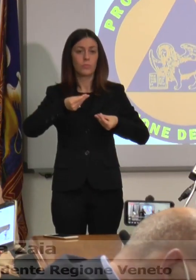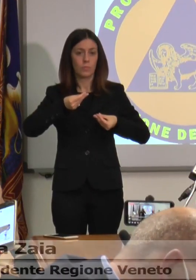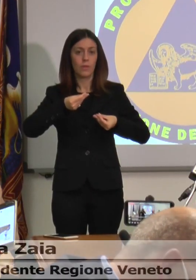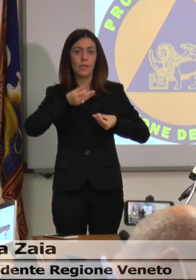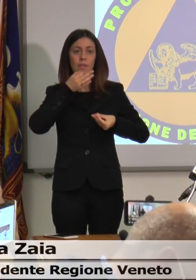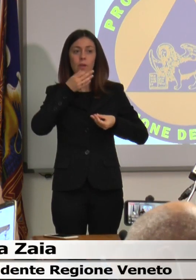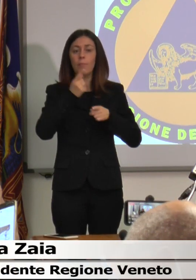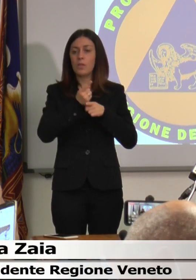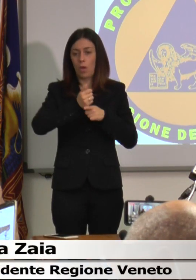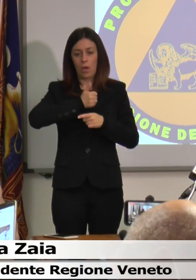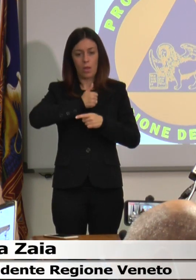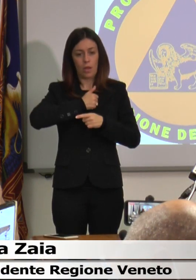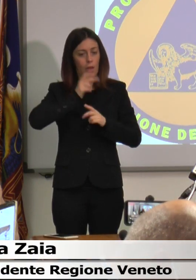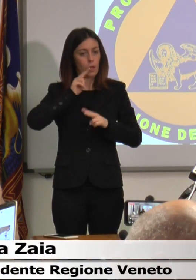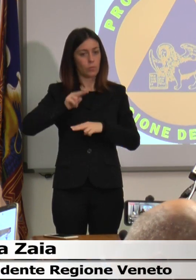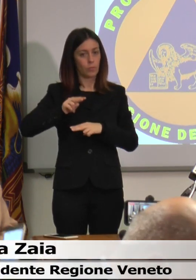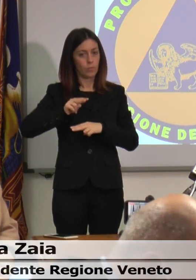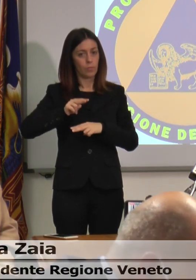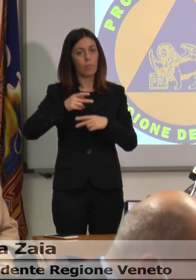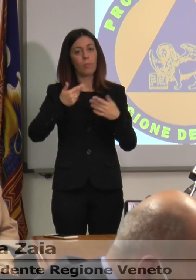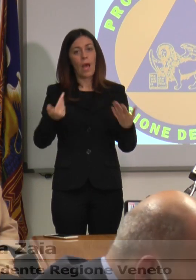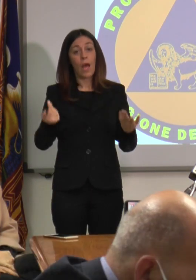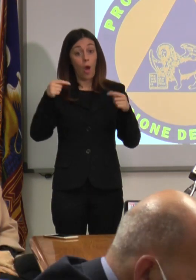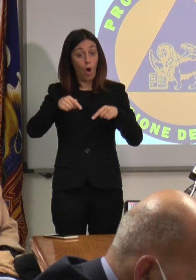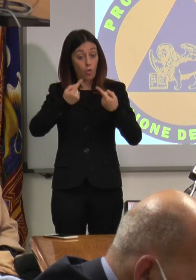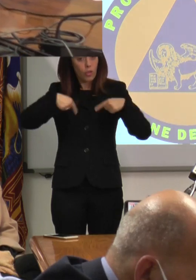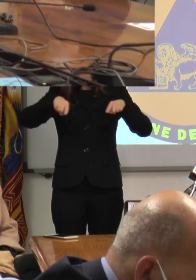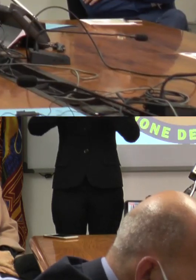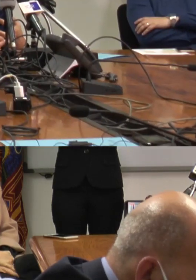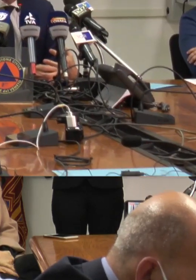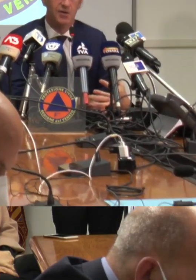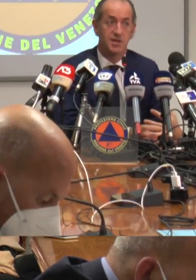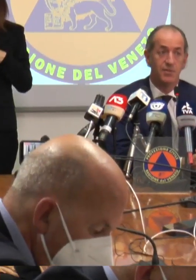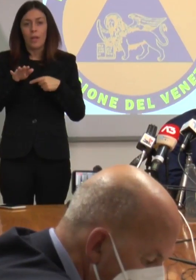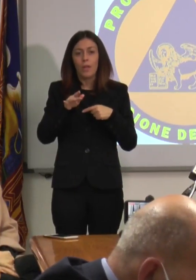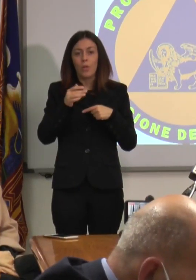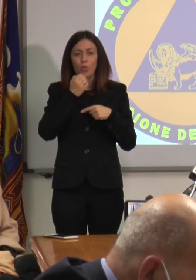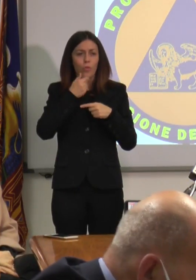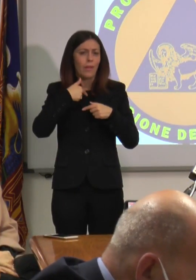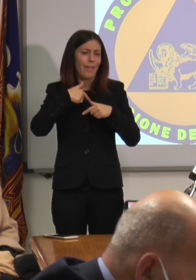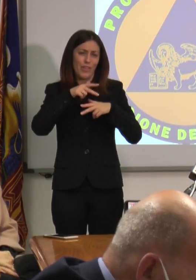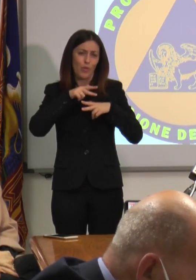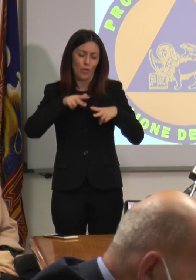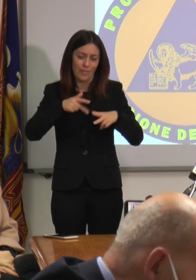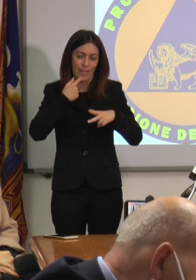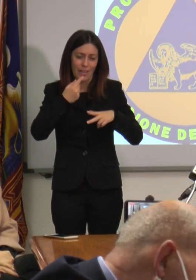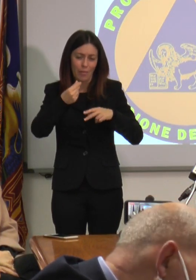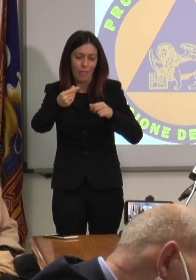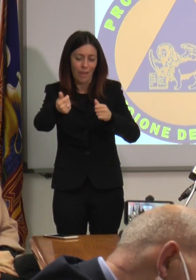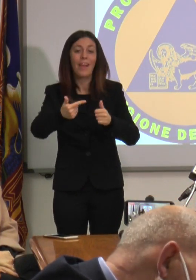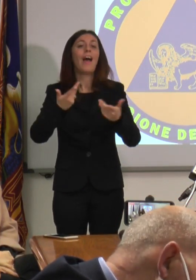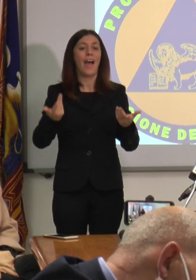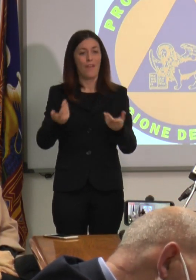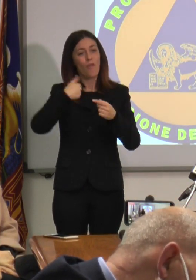tema che noi poniamo nel contact tracing? Di far partire la nostra applicazione di biosorveglianza, il nostro sito